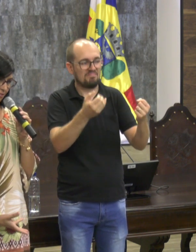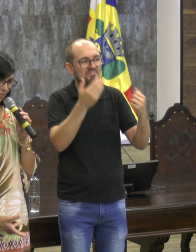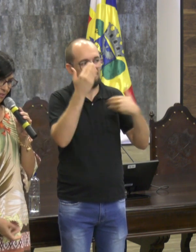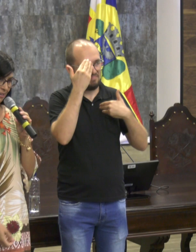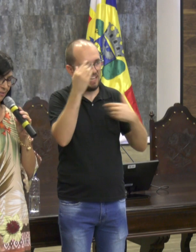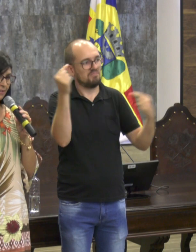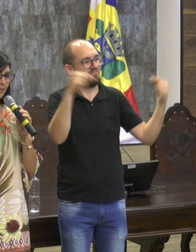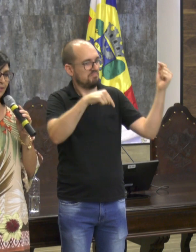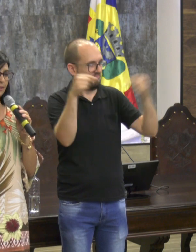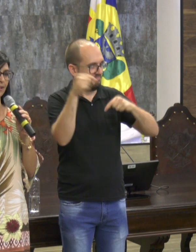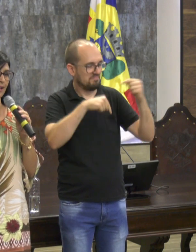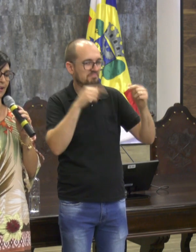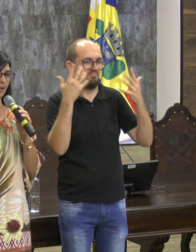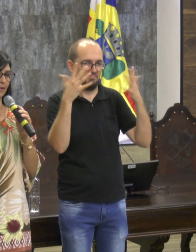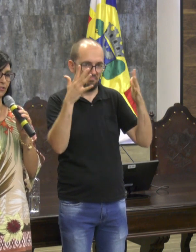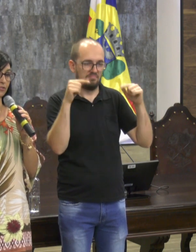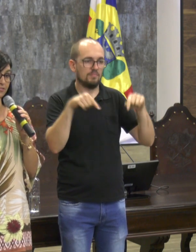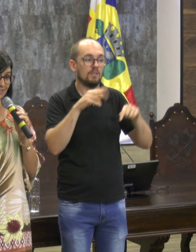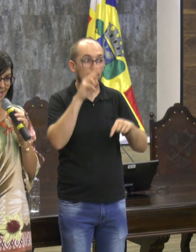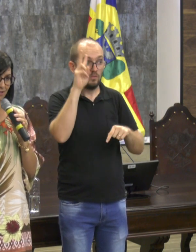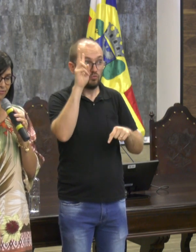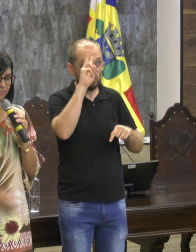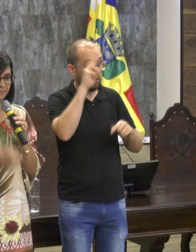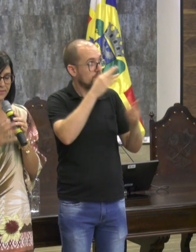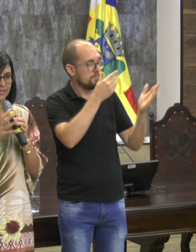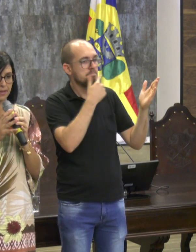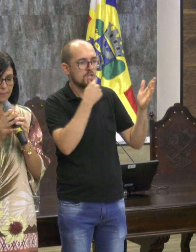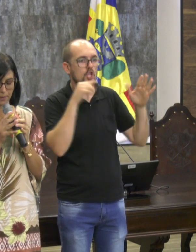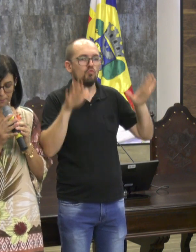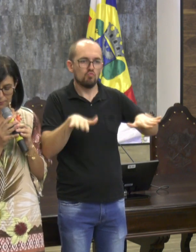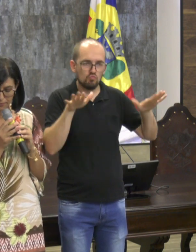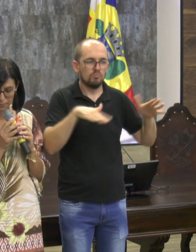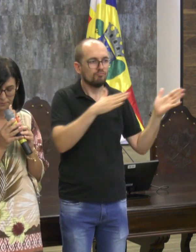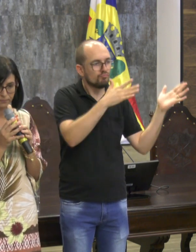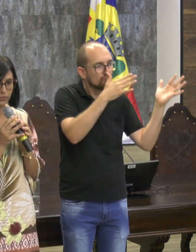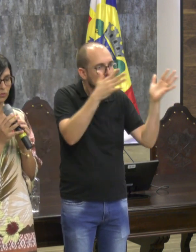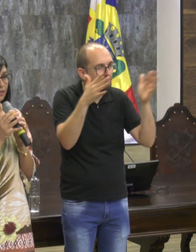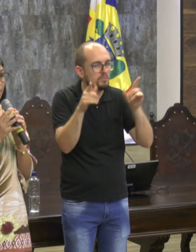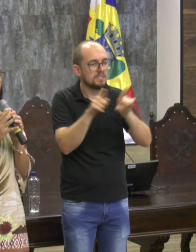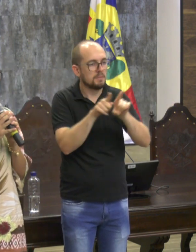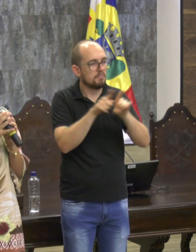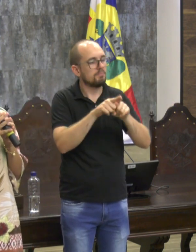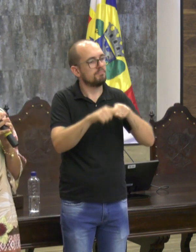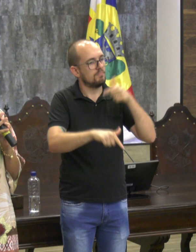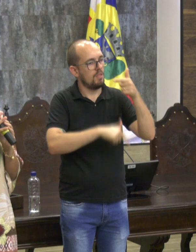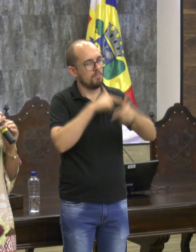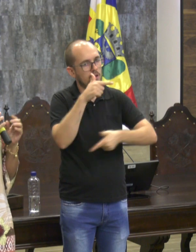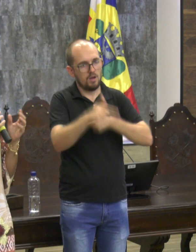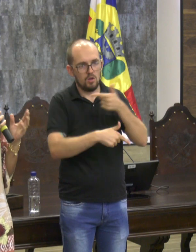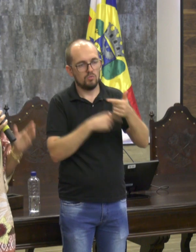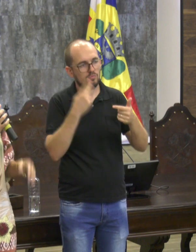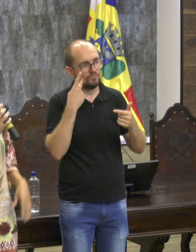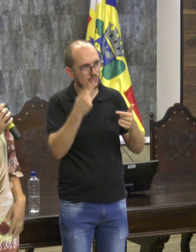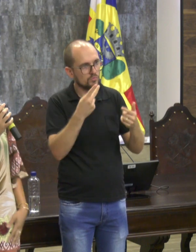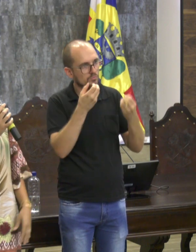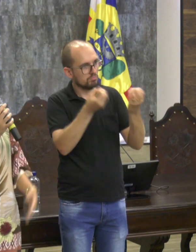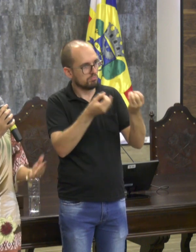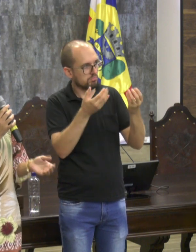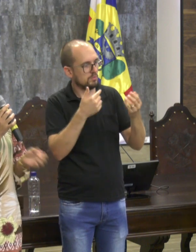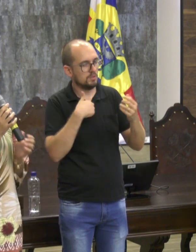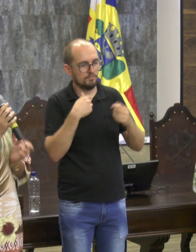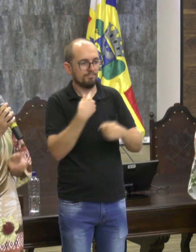da história do Gustavo e também um pouco do trabalho que a gente